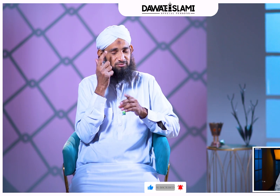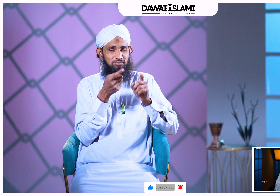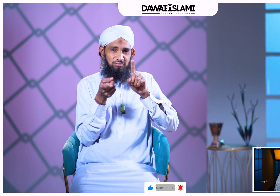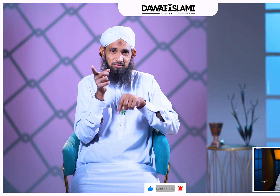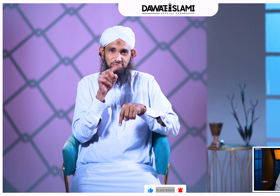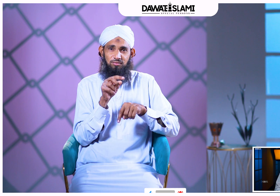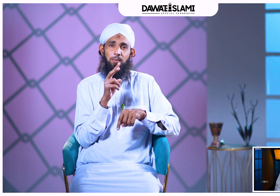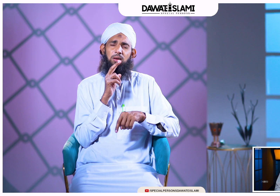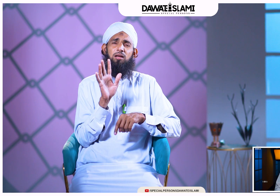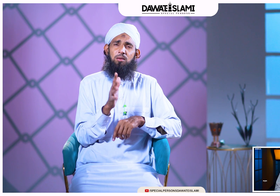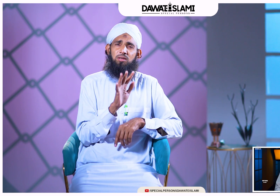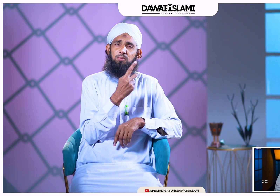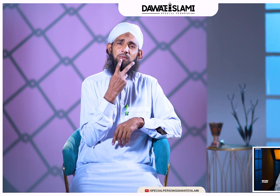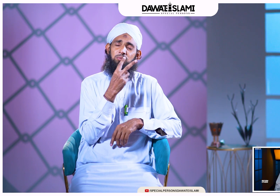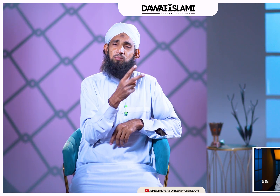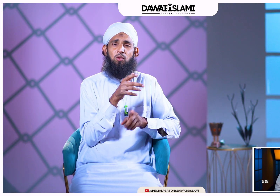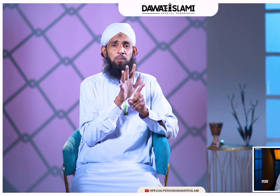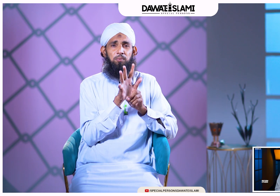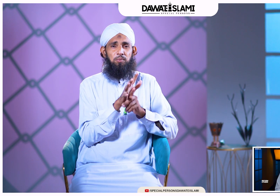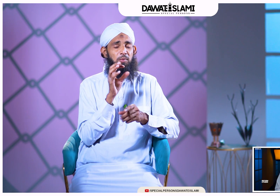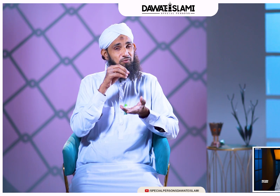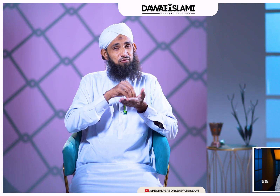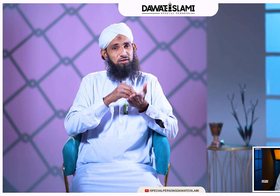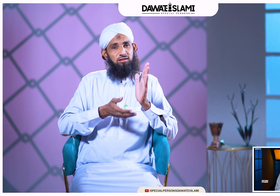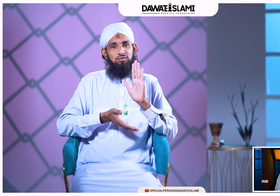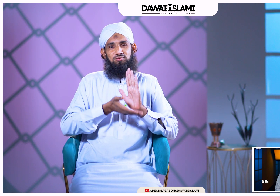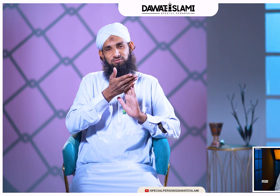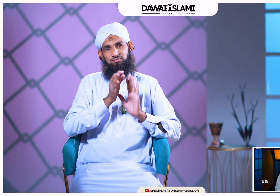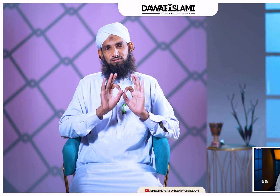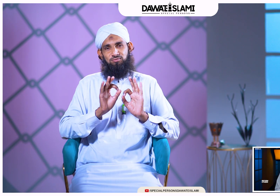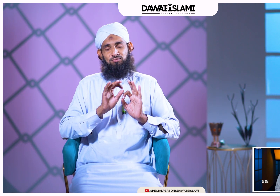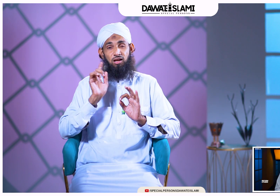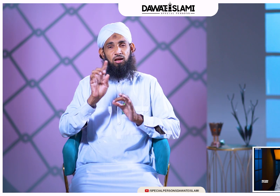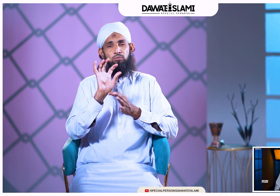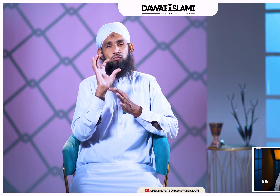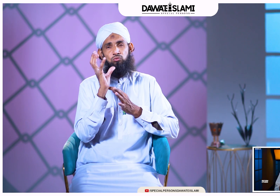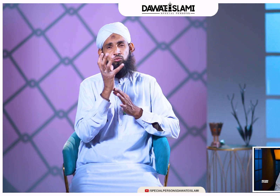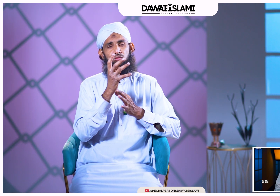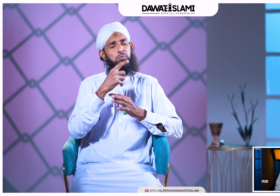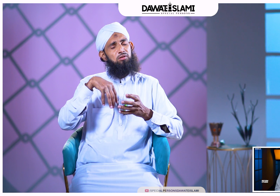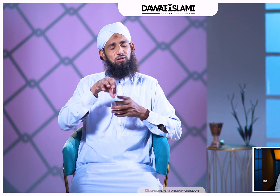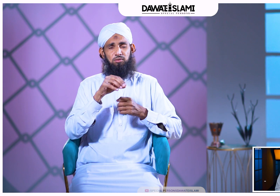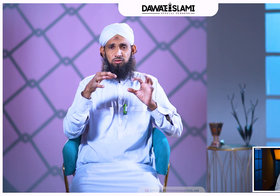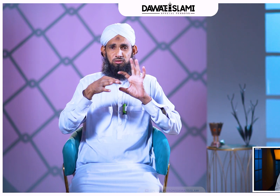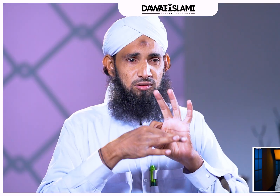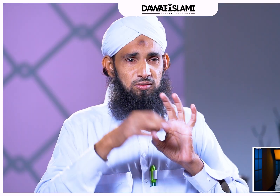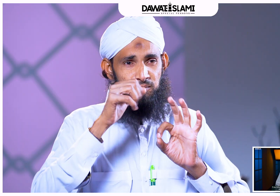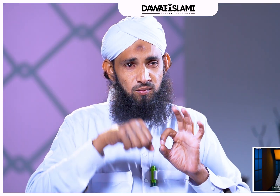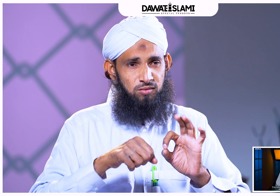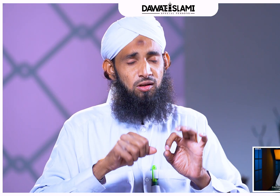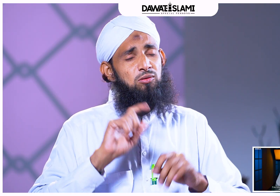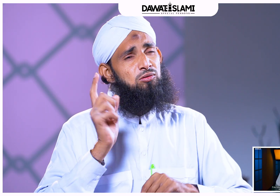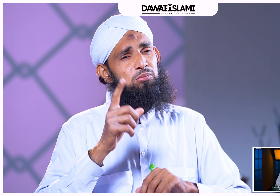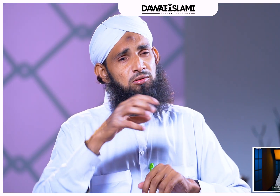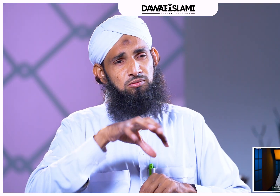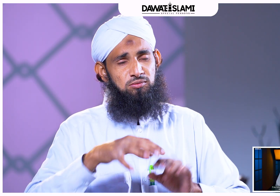آپ کی بات کی اہمیت بھی برقرار رہے گی اور اس میں تاثیر بھی رہے گی۔ ویورز، چاہے آپ دنیا کی کسی بھی فیلڈ سے وابستہ ہیں، کسی